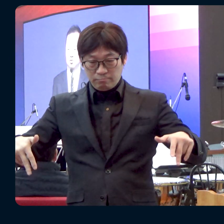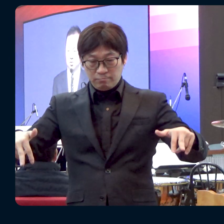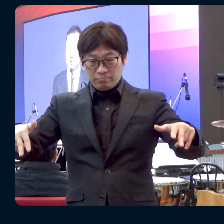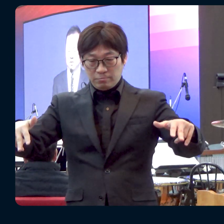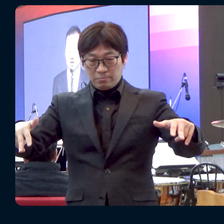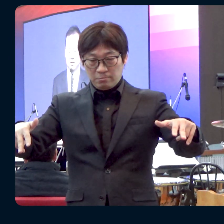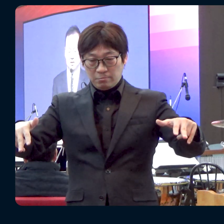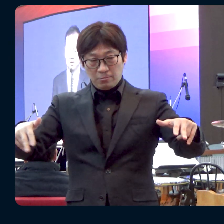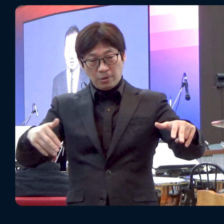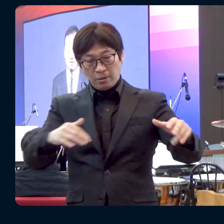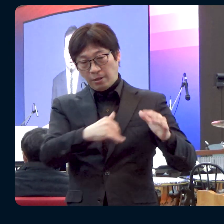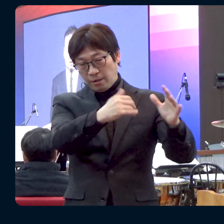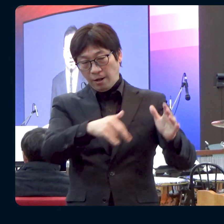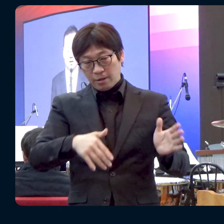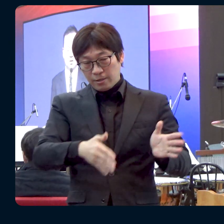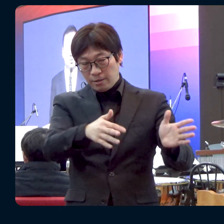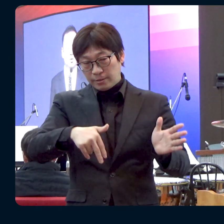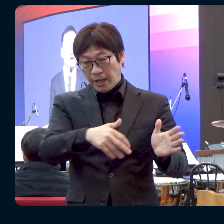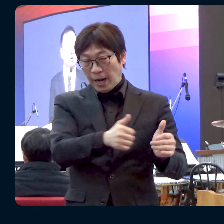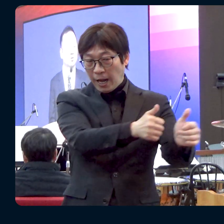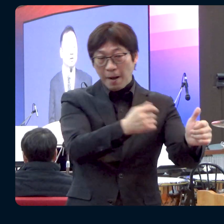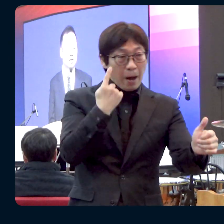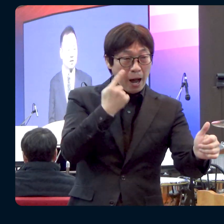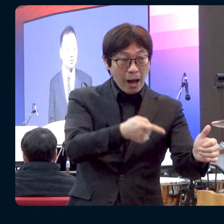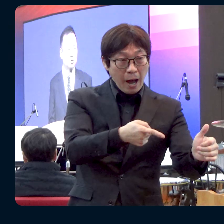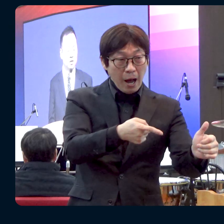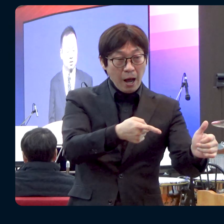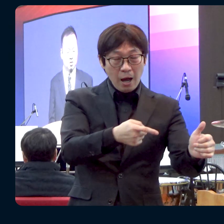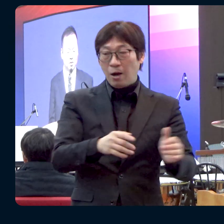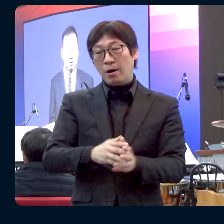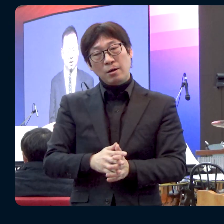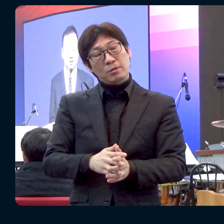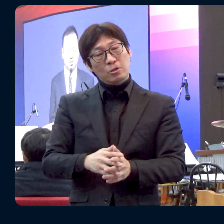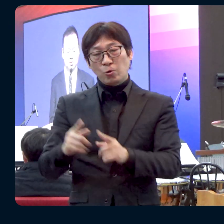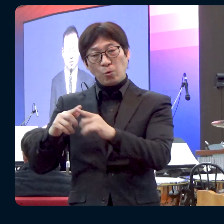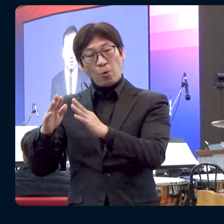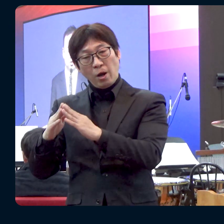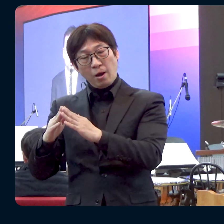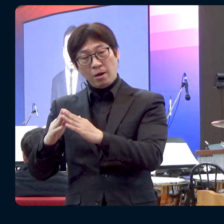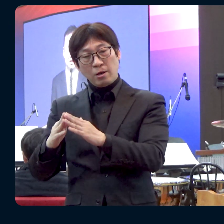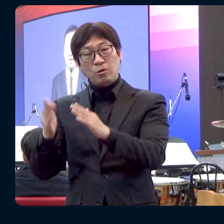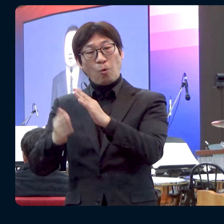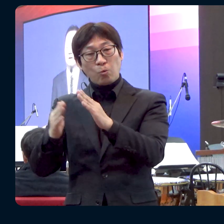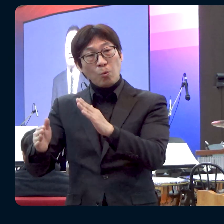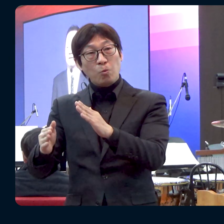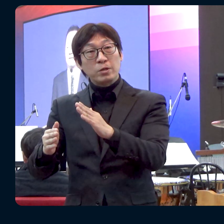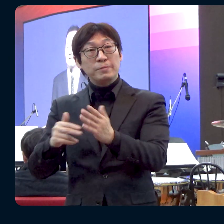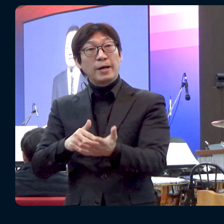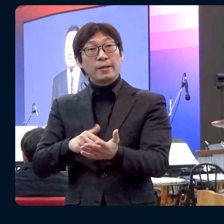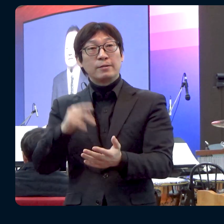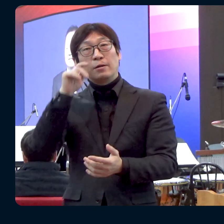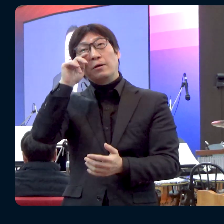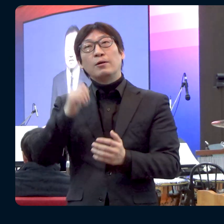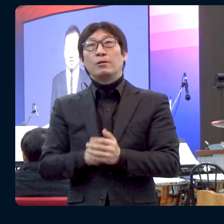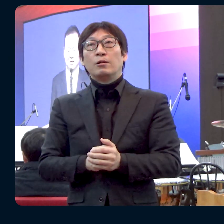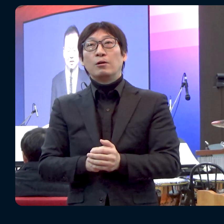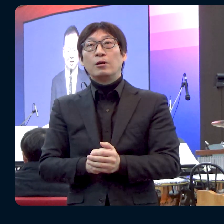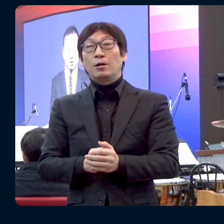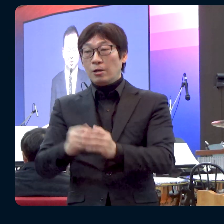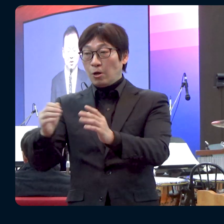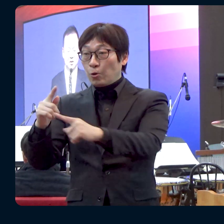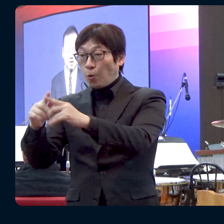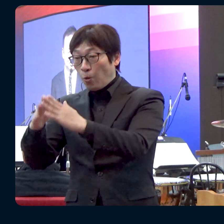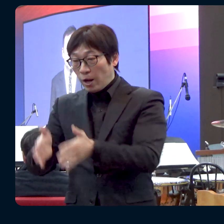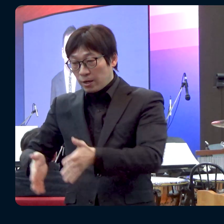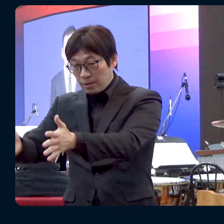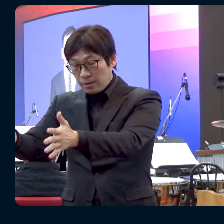우리에게 큰 유혹입니다. 왜 오늘날 수많은 교회들이, 성도들이, 목회자들이 이